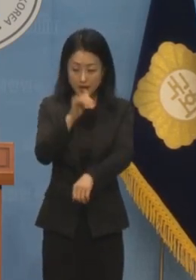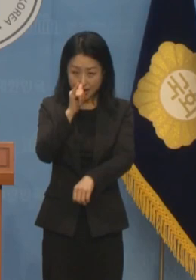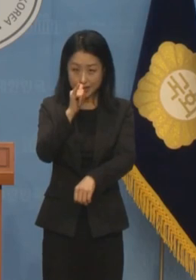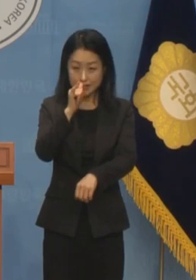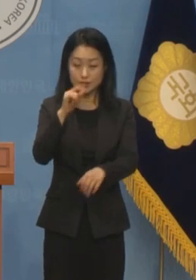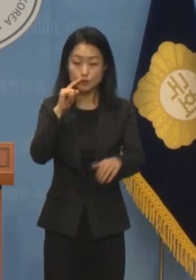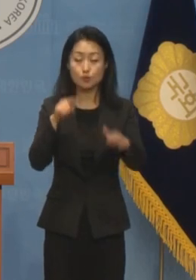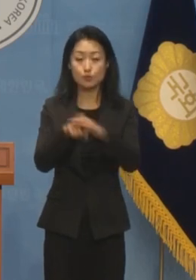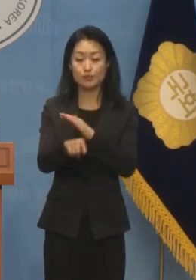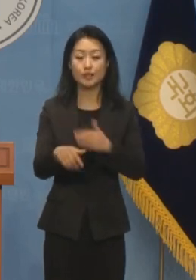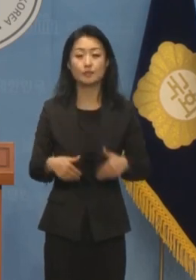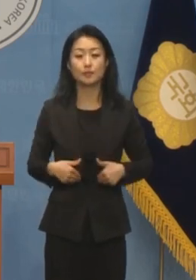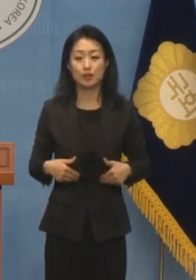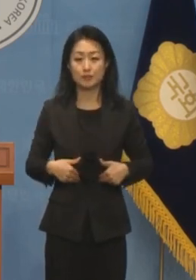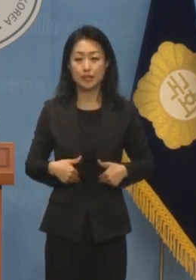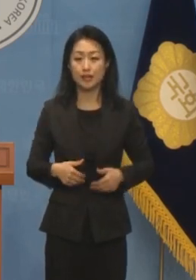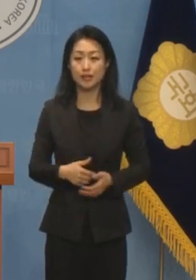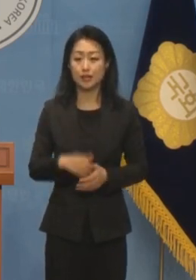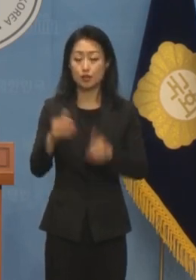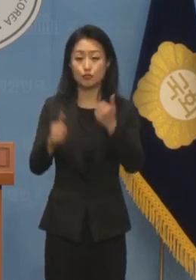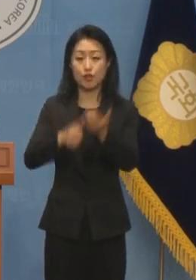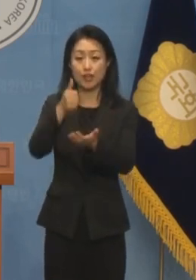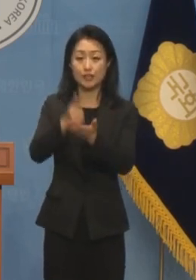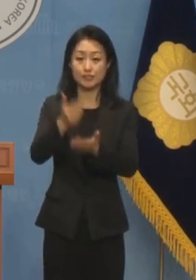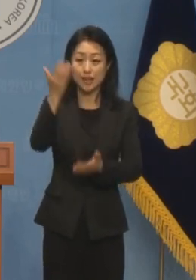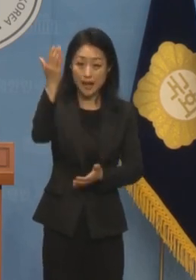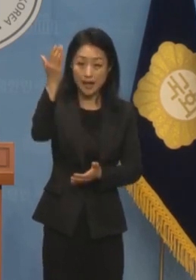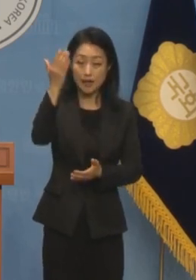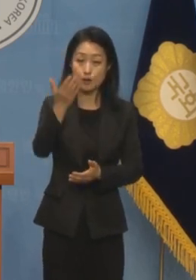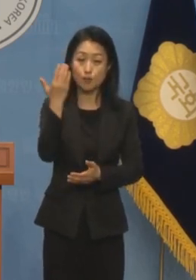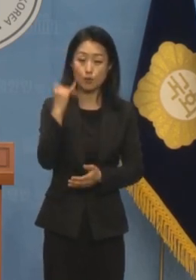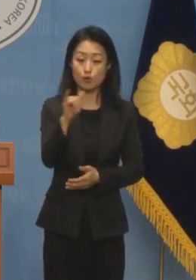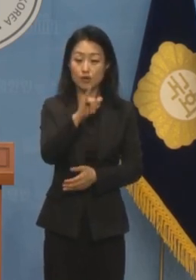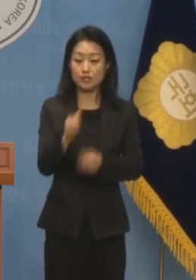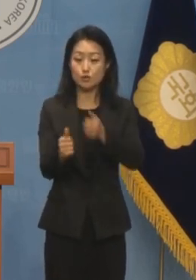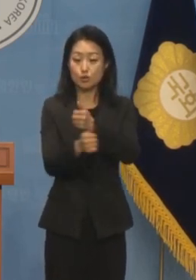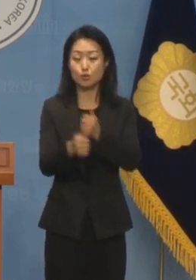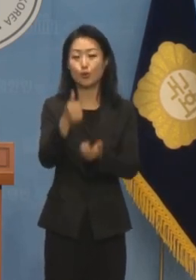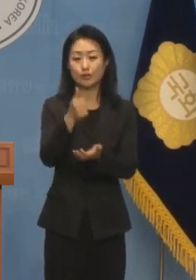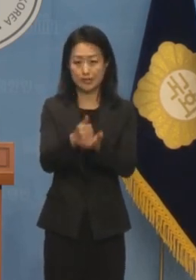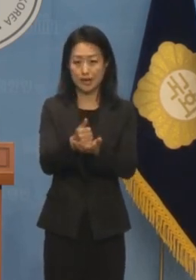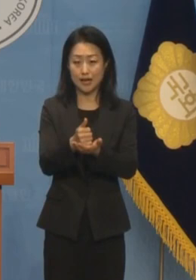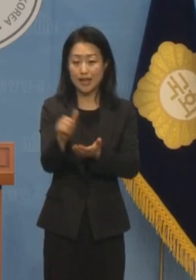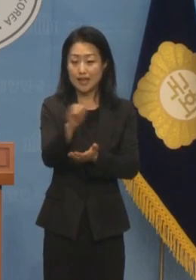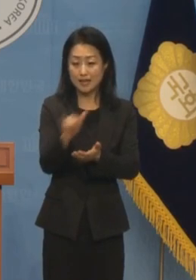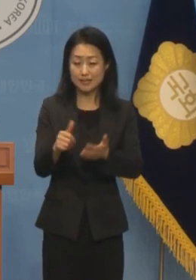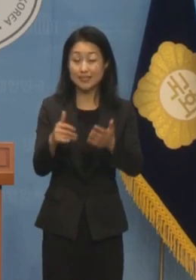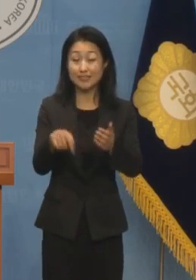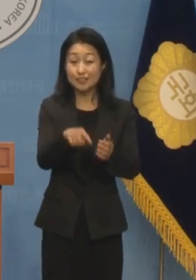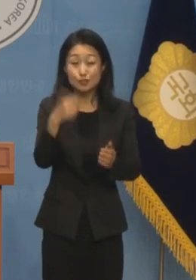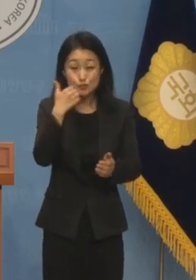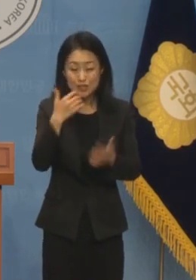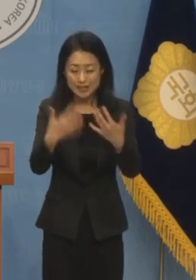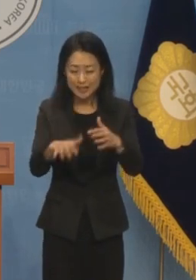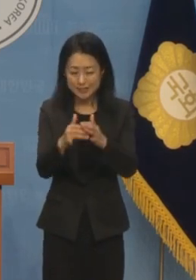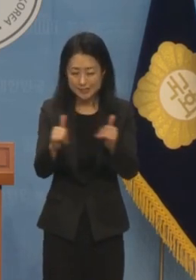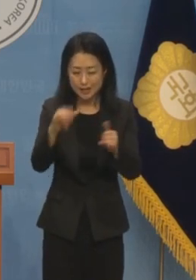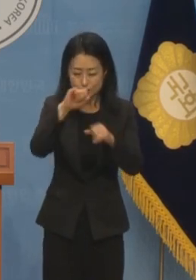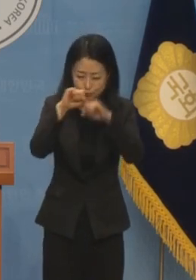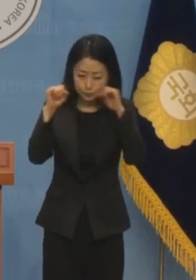조치가 필요합니다. 국회의장은 과거 을지로 위원장으로 을의 눈물을 닦아주는 역할을